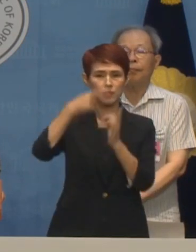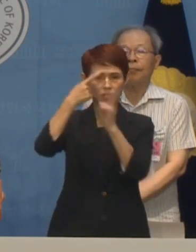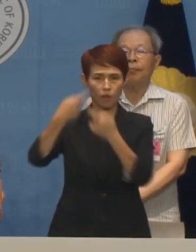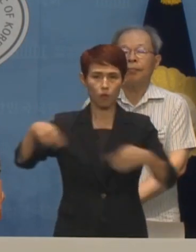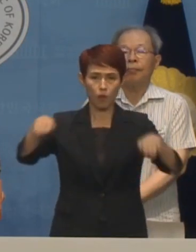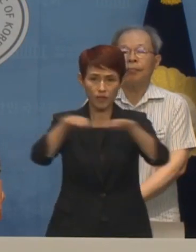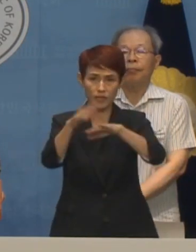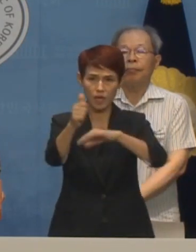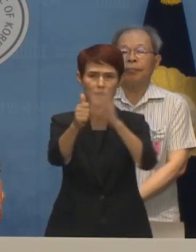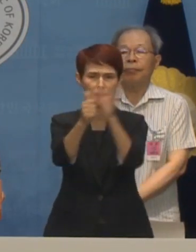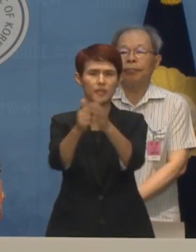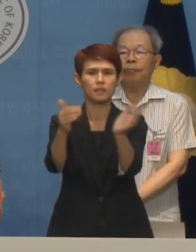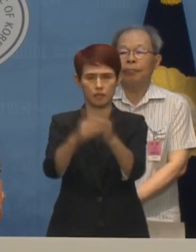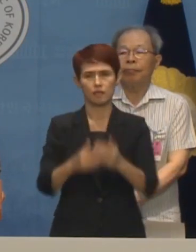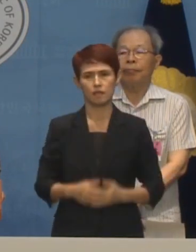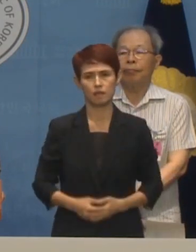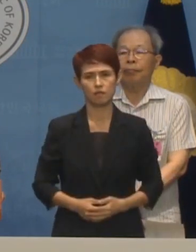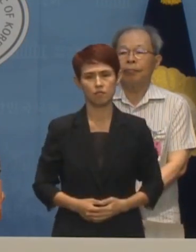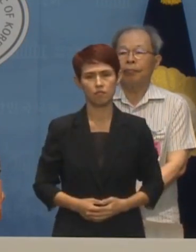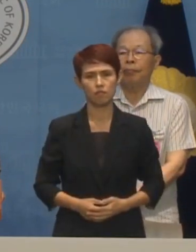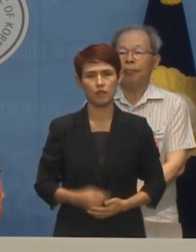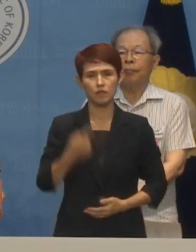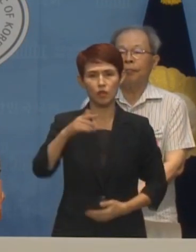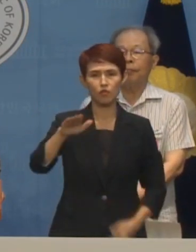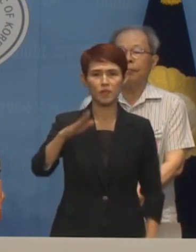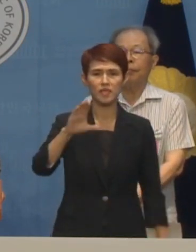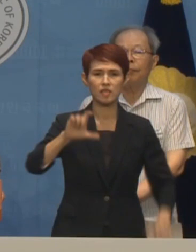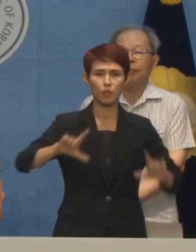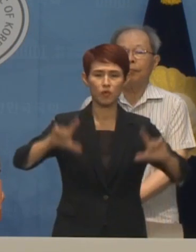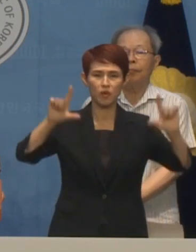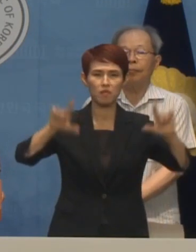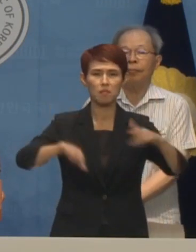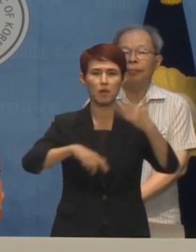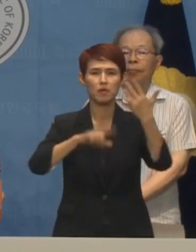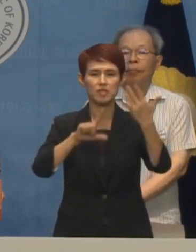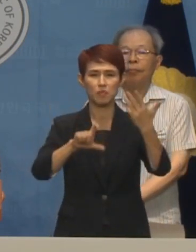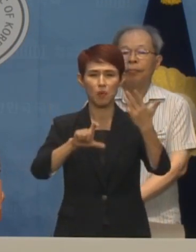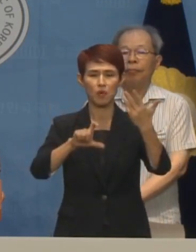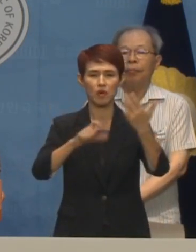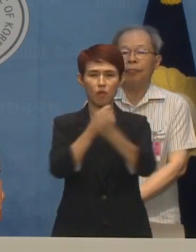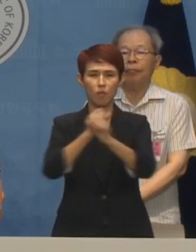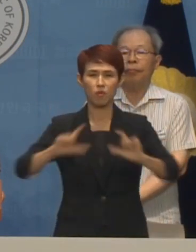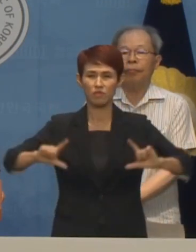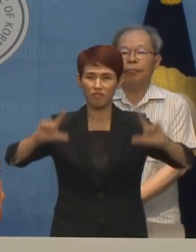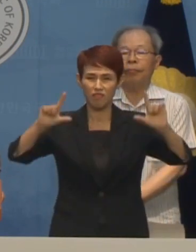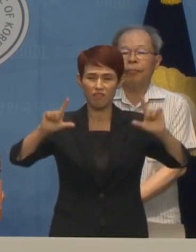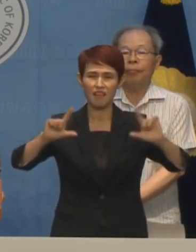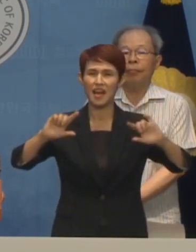1945년 8월 15일 광복절이라고 이야기하는 것은 역사를 정확하게 모르는 것이다.